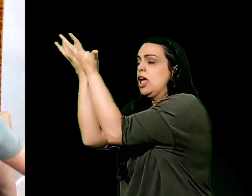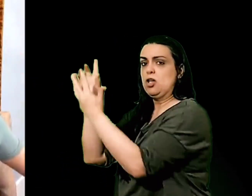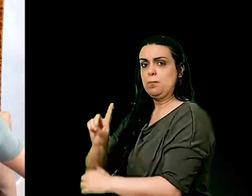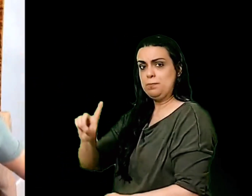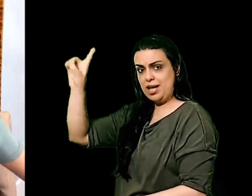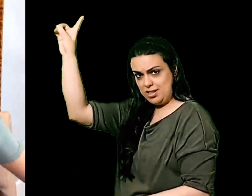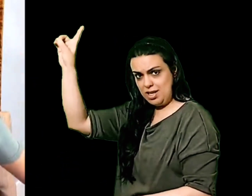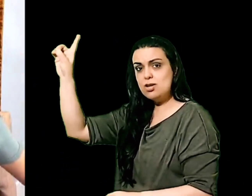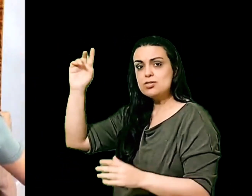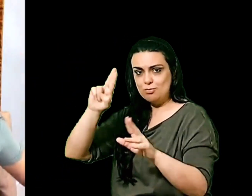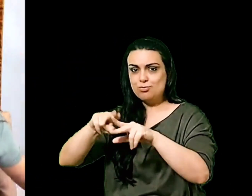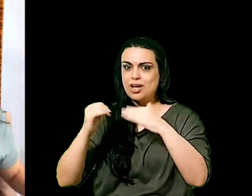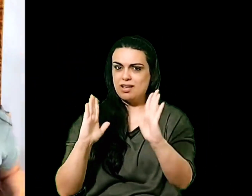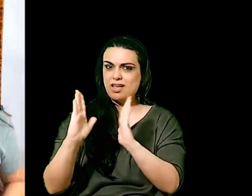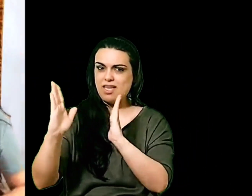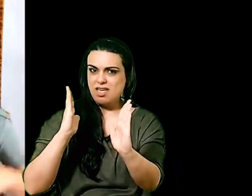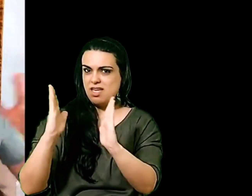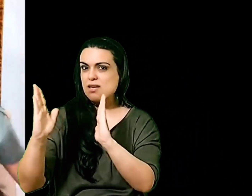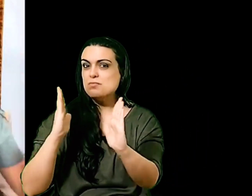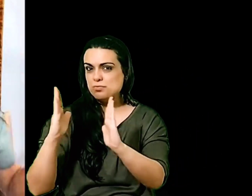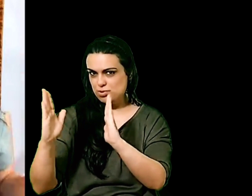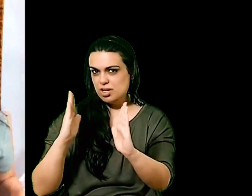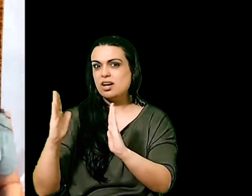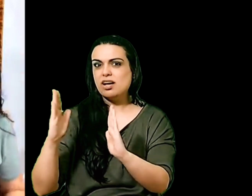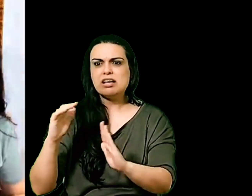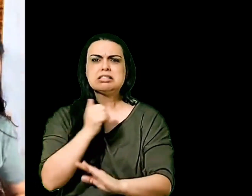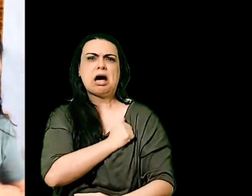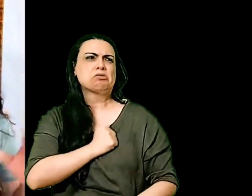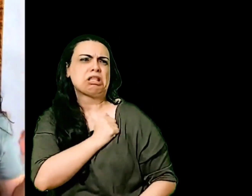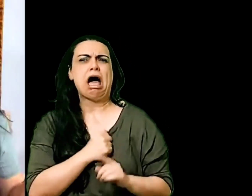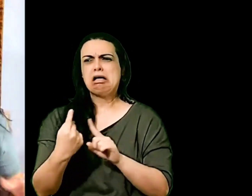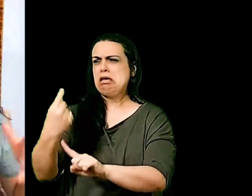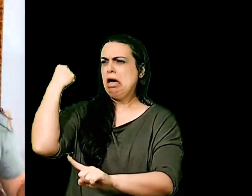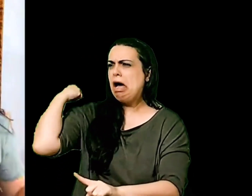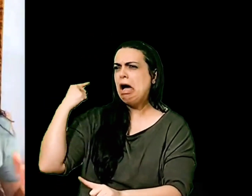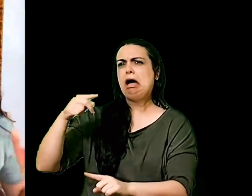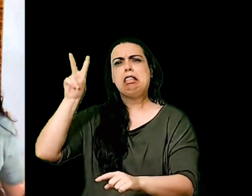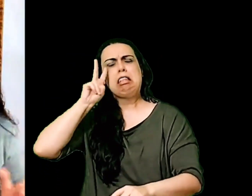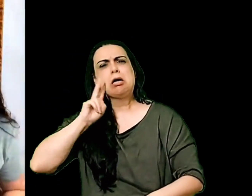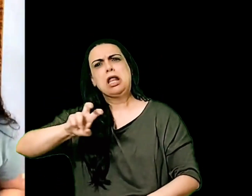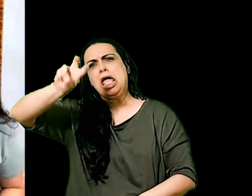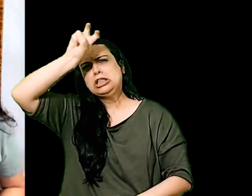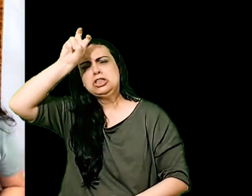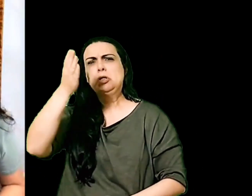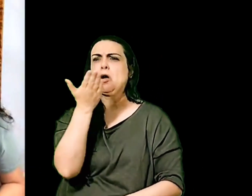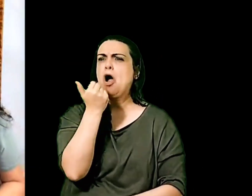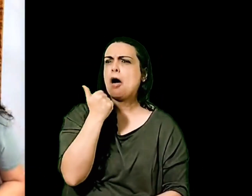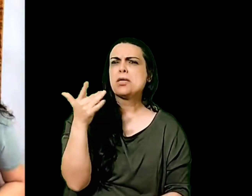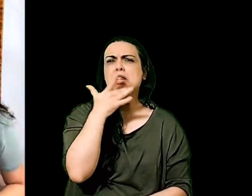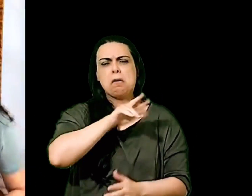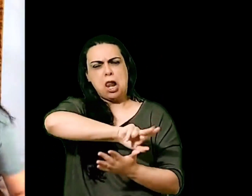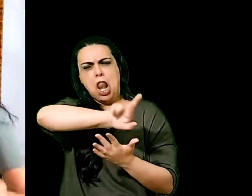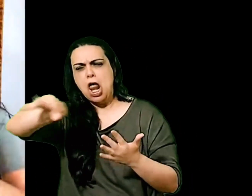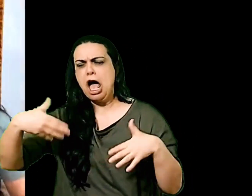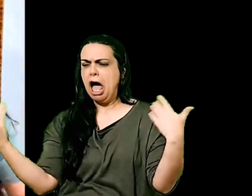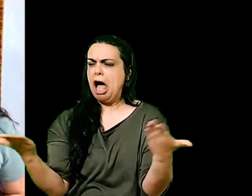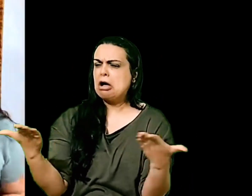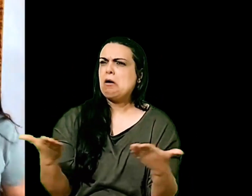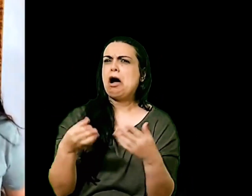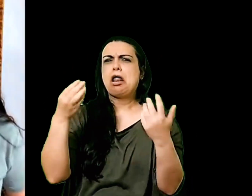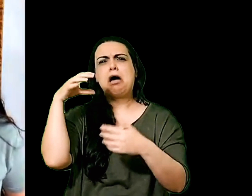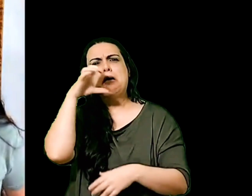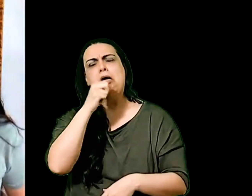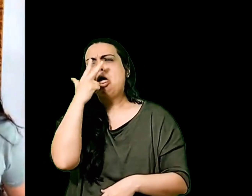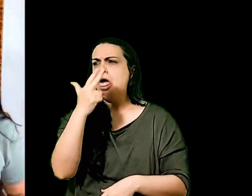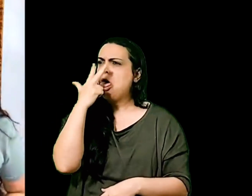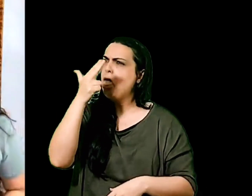as murmurações que eles estavam fazendo sobre a época do deserto, do Egito e aquilo que eles comiam. E aí o Senhor vai